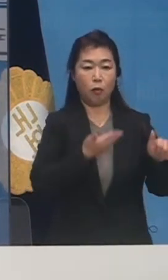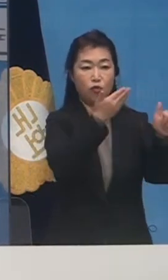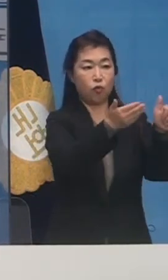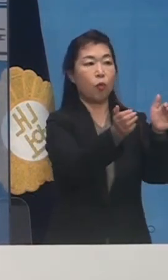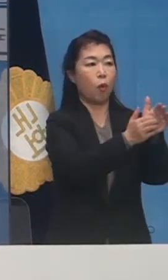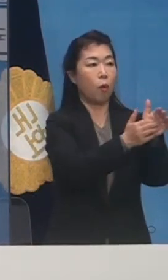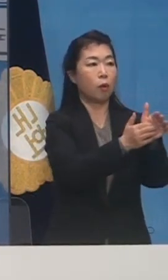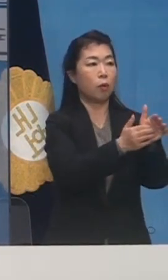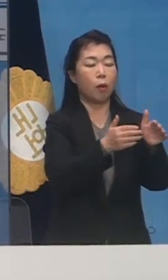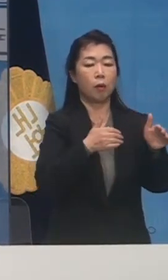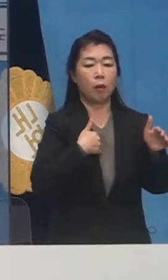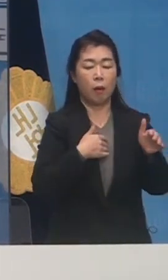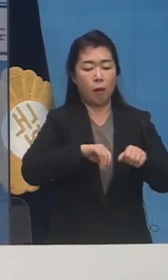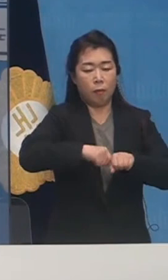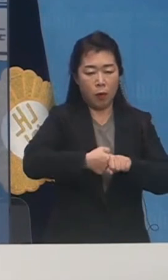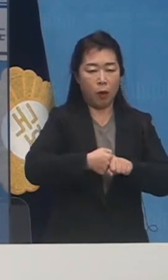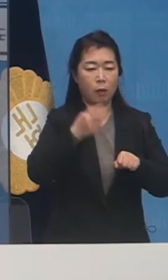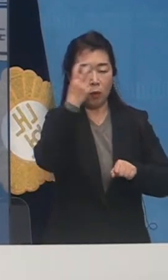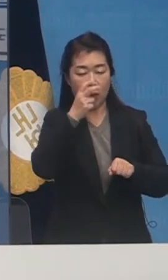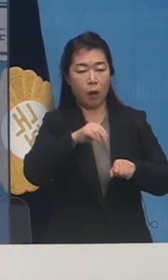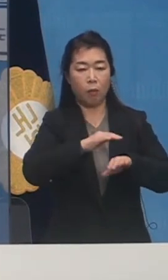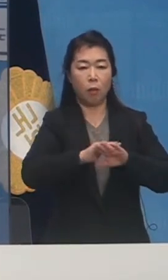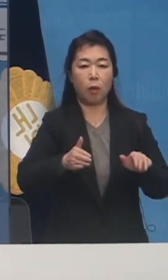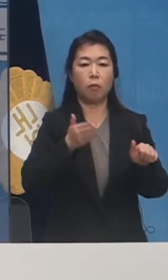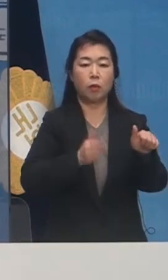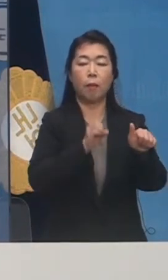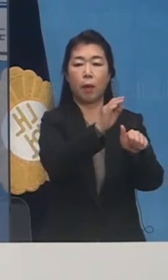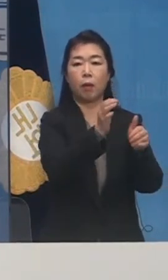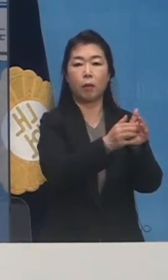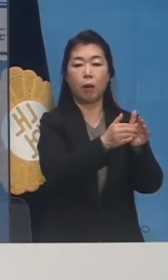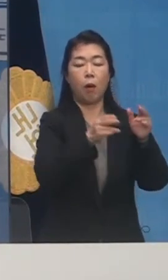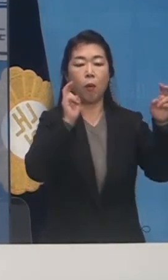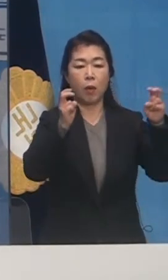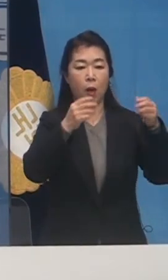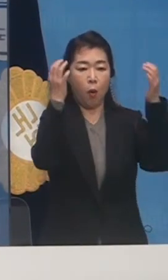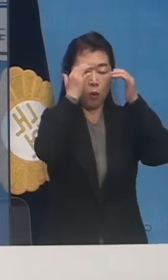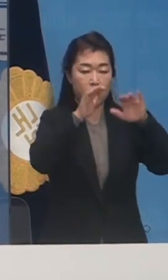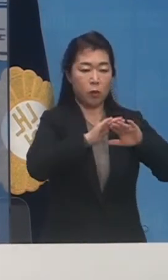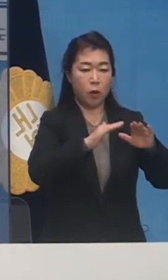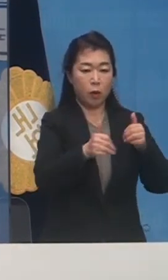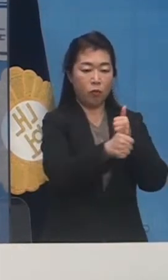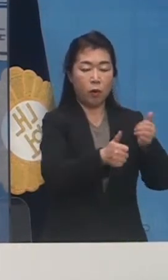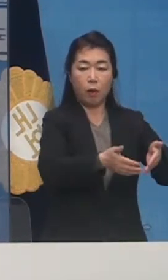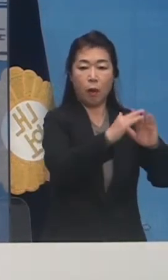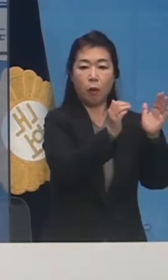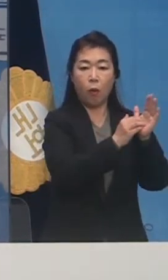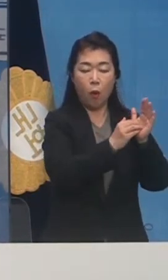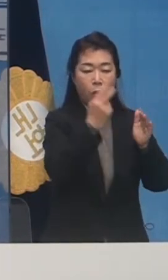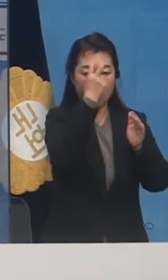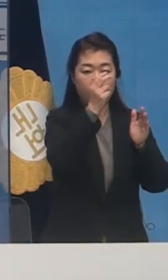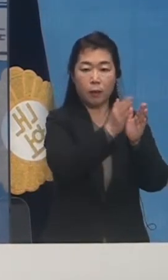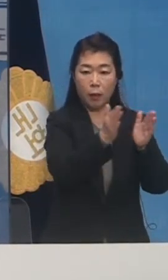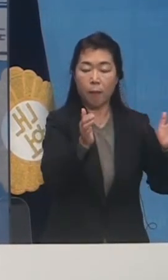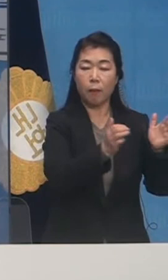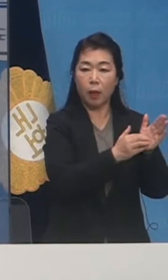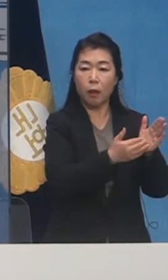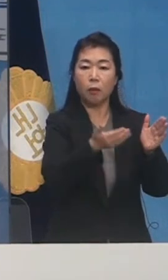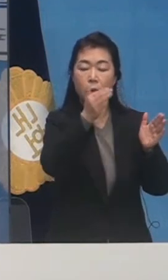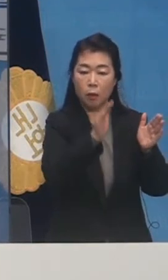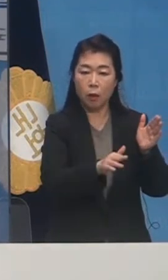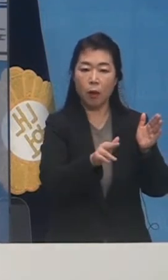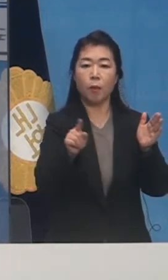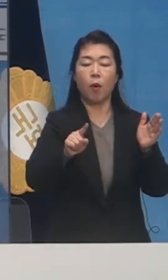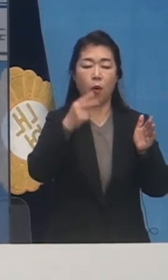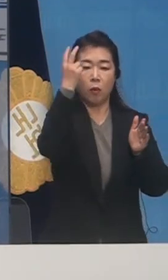알리고 조사와 처벌을 요구했다. 회사는 고충처리위원회를 구성해 조사를 시작했다.